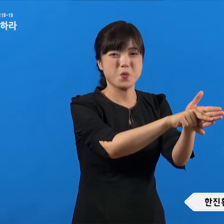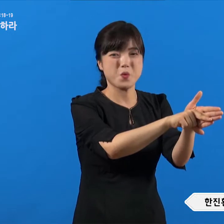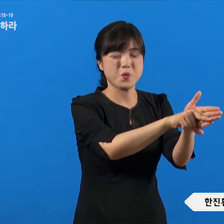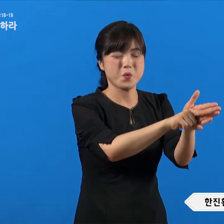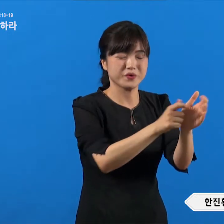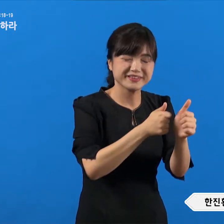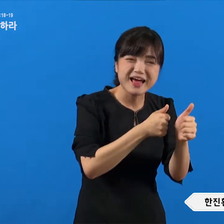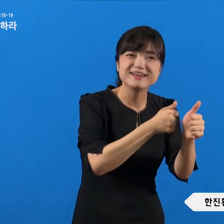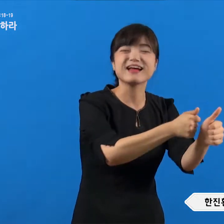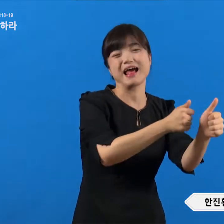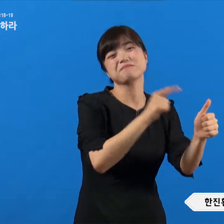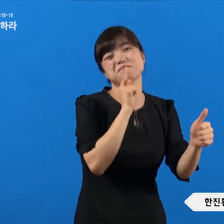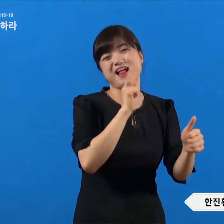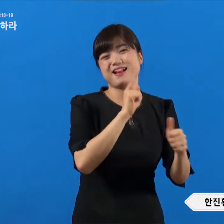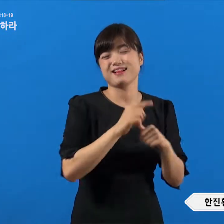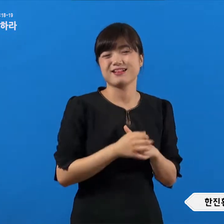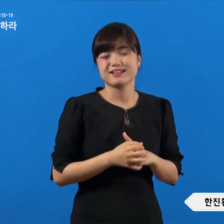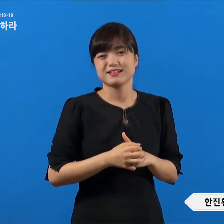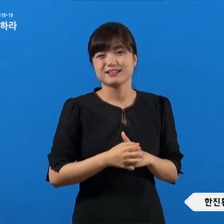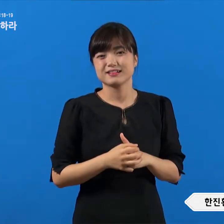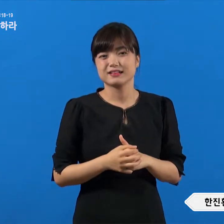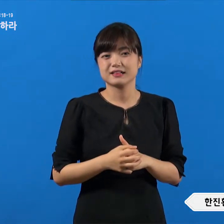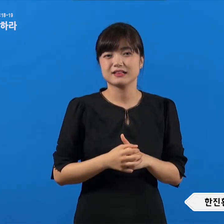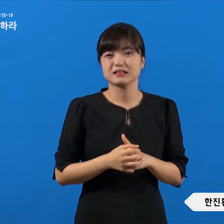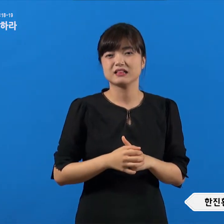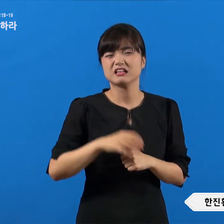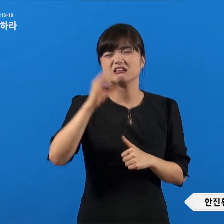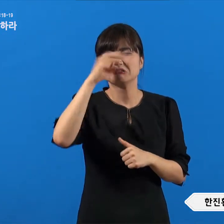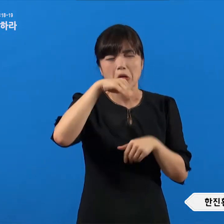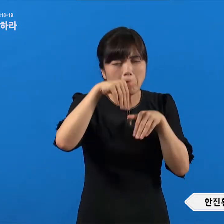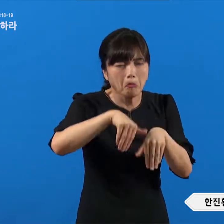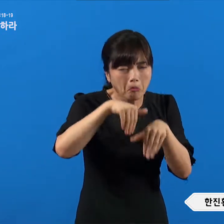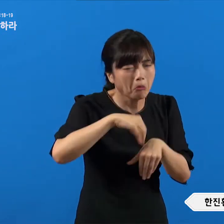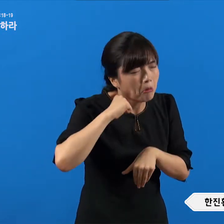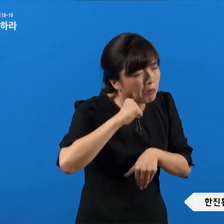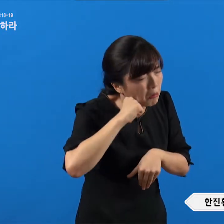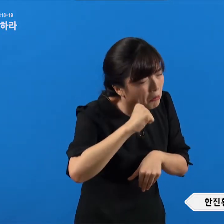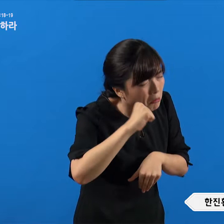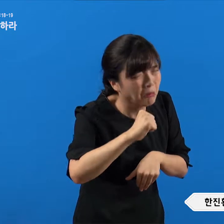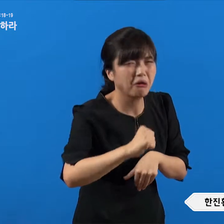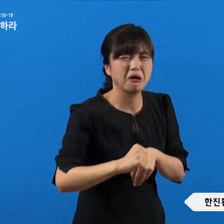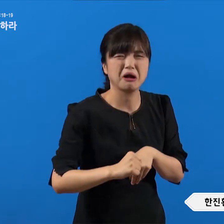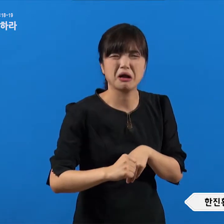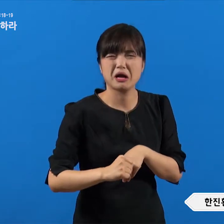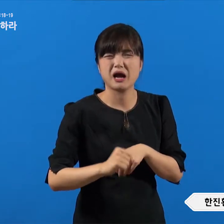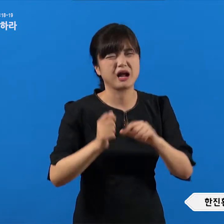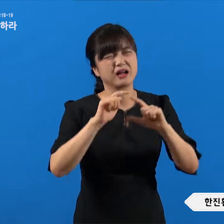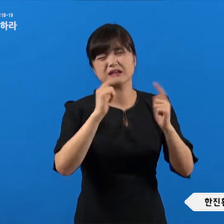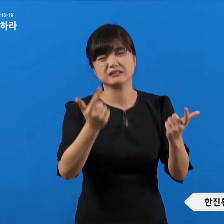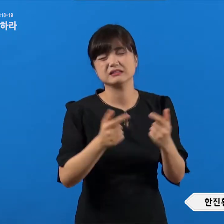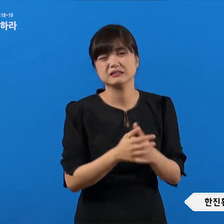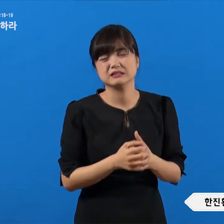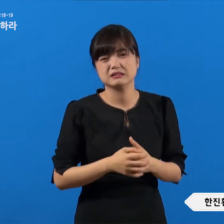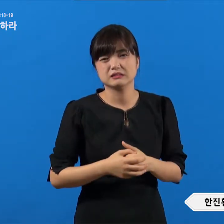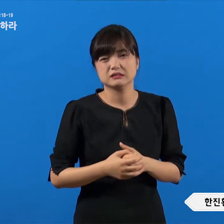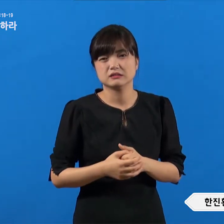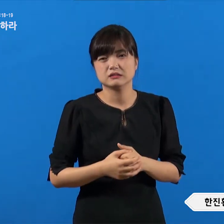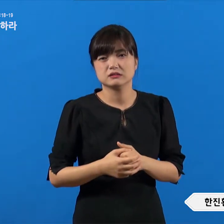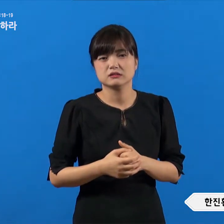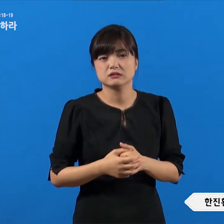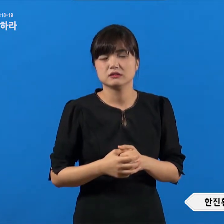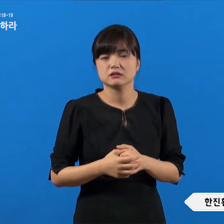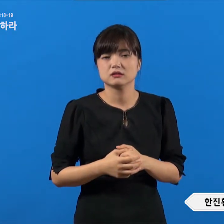신뢰하고 따르라 하는 말입니다. 그냥 무슨 노예처럼 종처럼 맹목적으로 복종해라 그런 뜻이